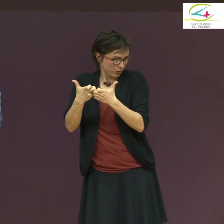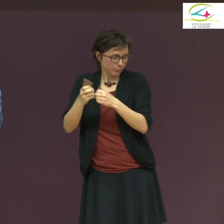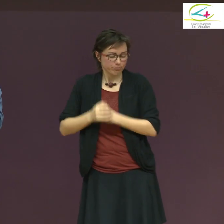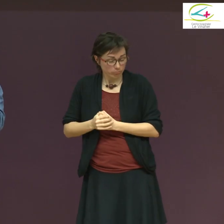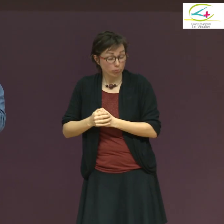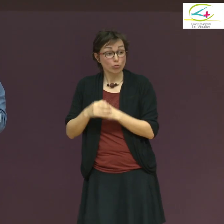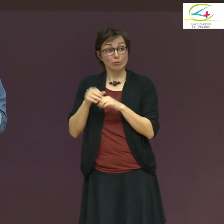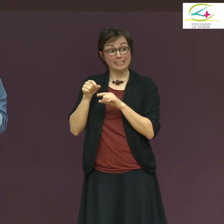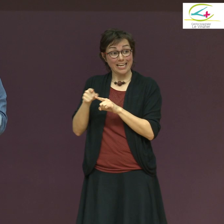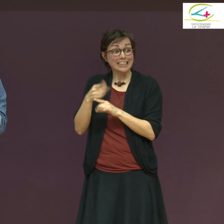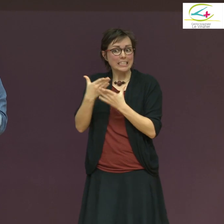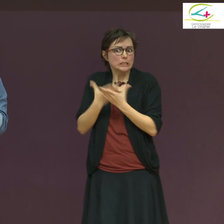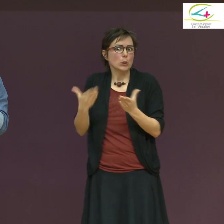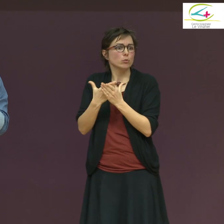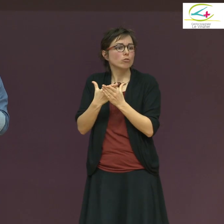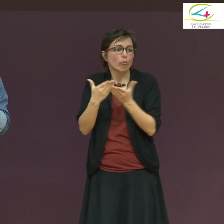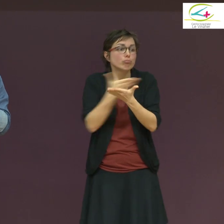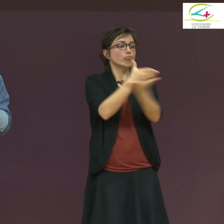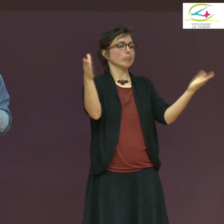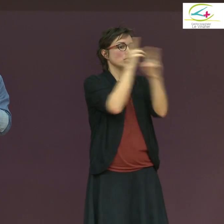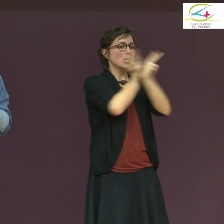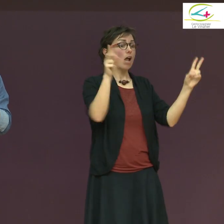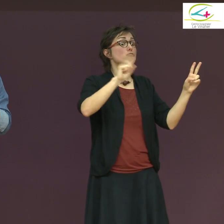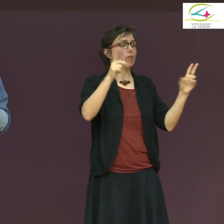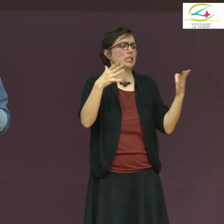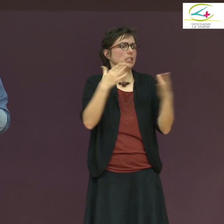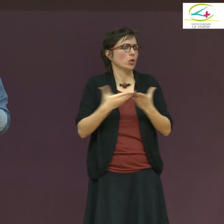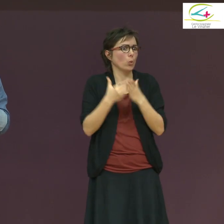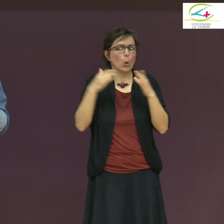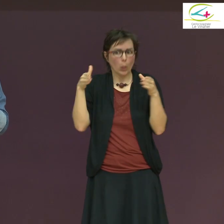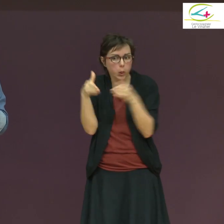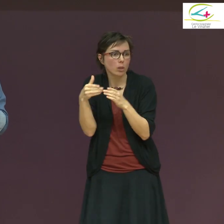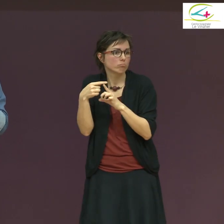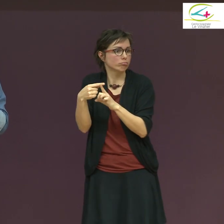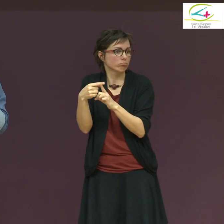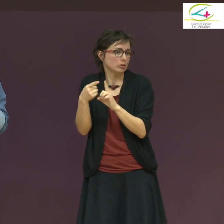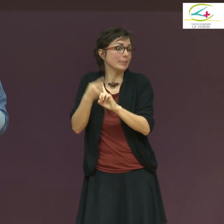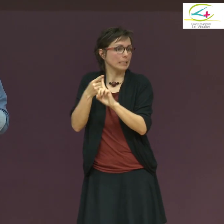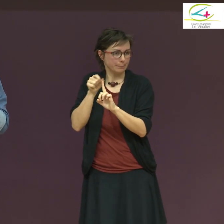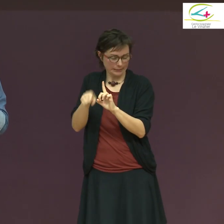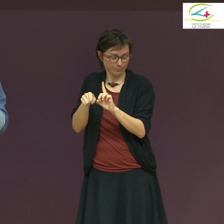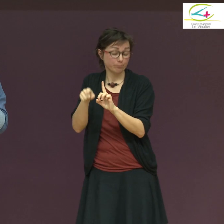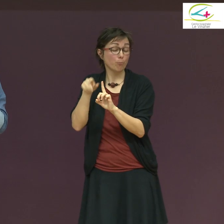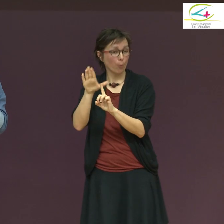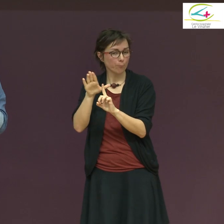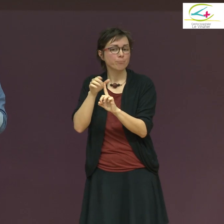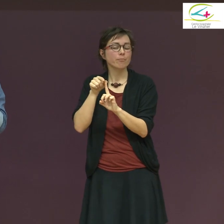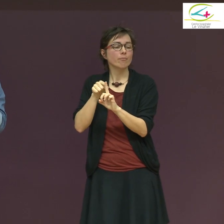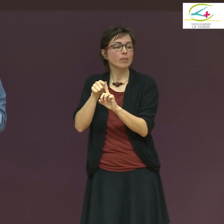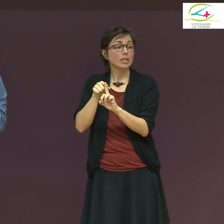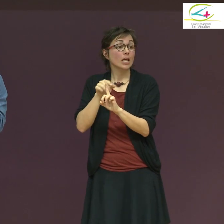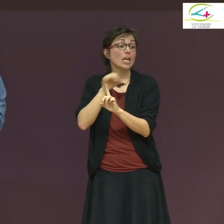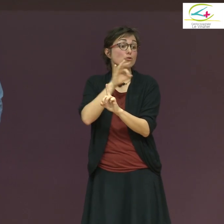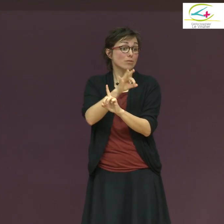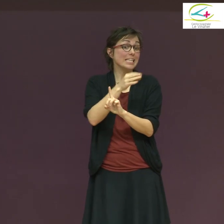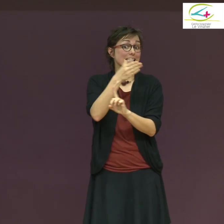Donc c'est déjà quelque chose de très particulier. La première chose, et c'est quasiment le message avec lequel